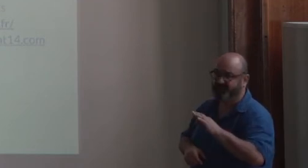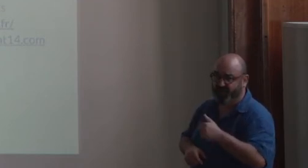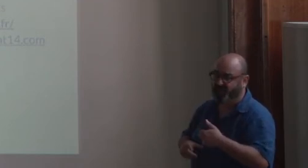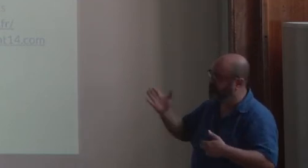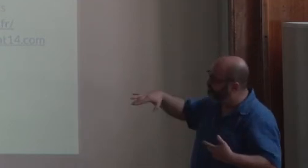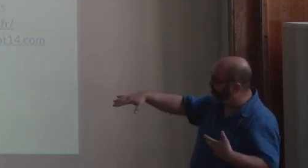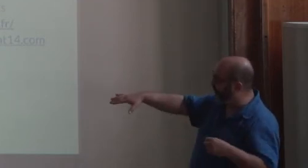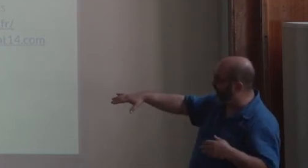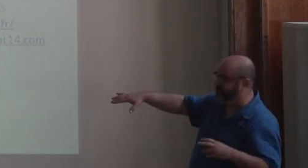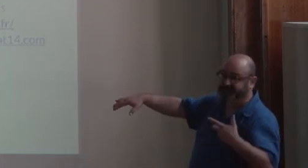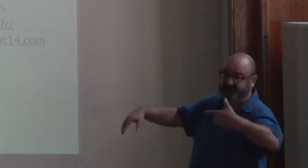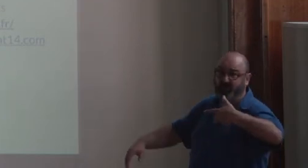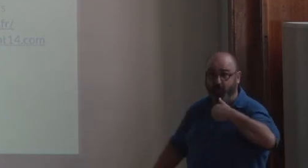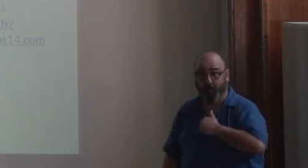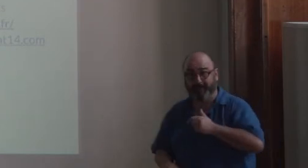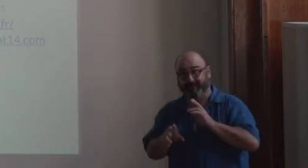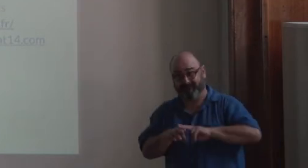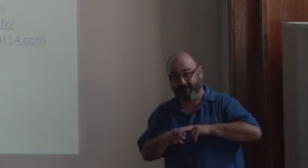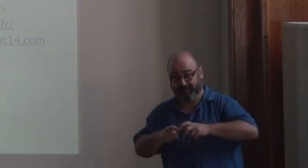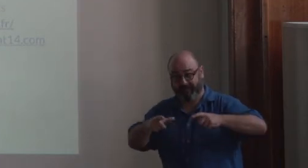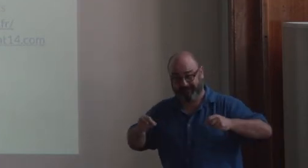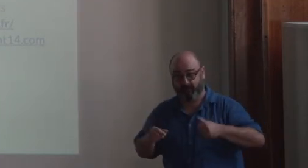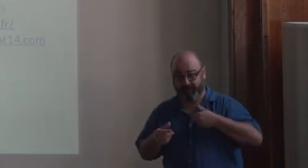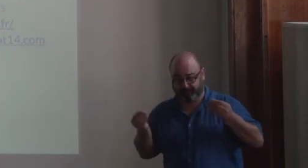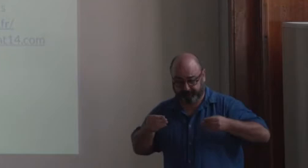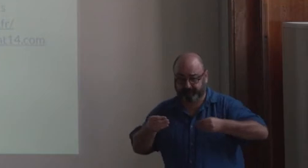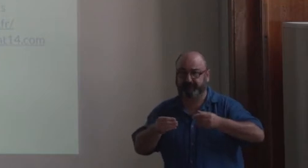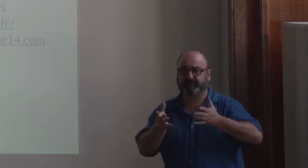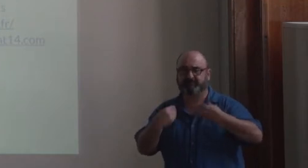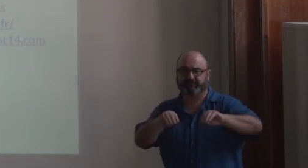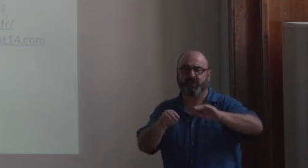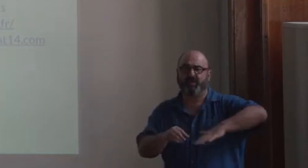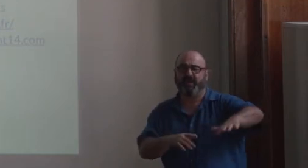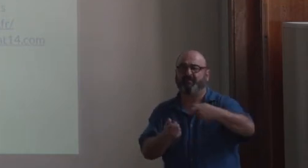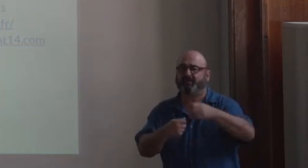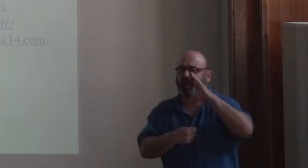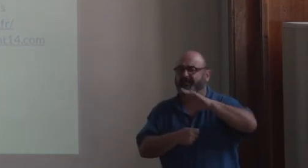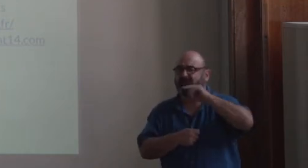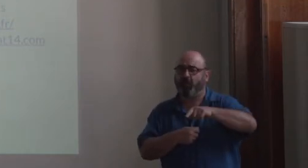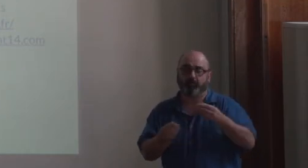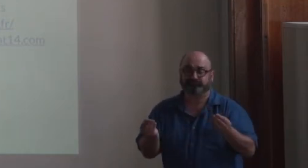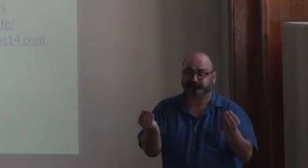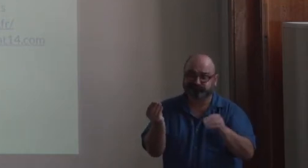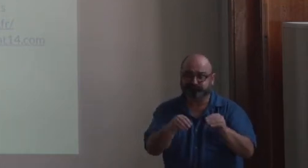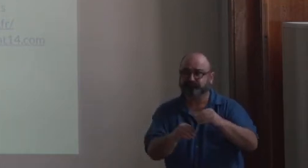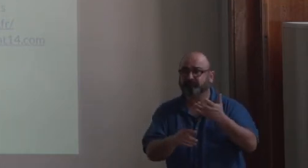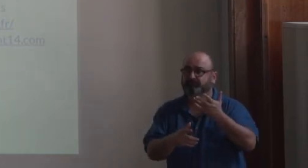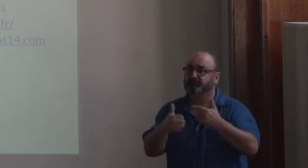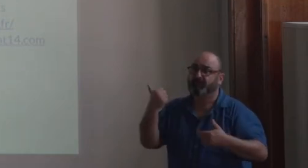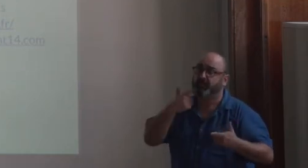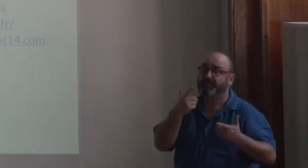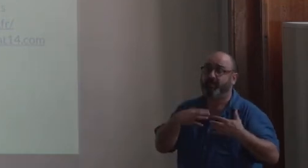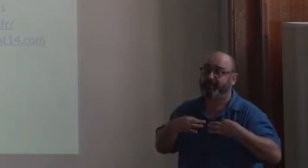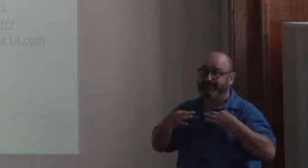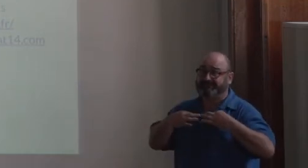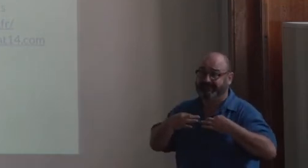peu Olimex. Donc eux, ils fabriquent leurs propres cartes et ils visent un marché d'amateurs qui fait des trucs. Par exemple, si vous voulez faire du